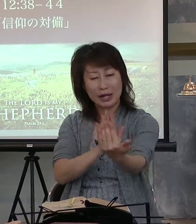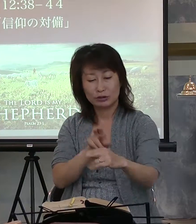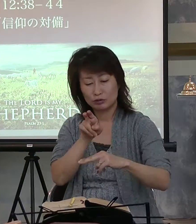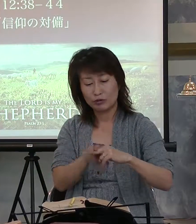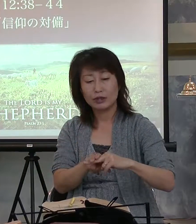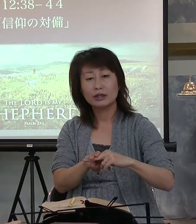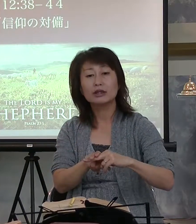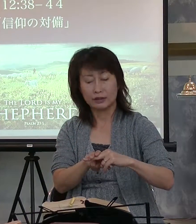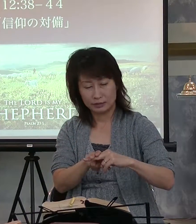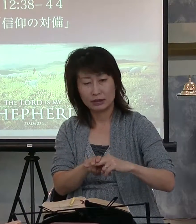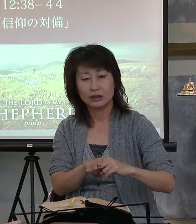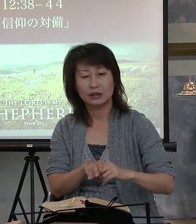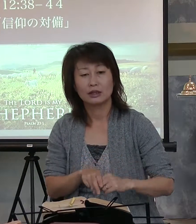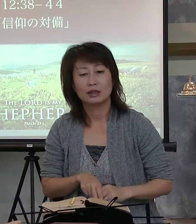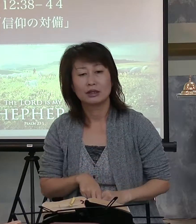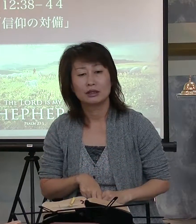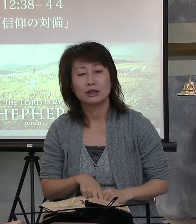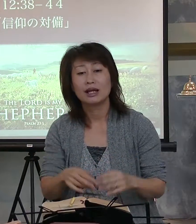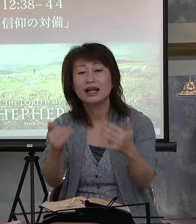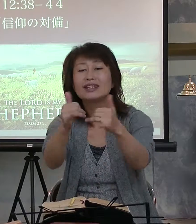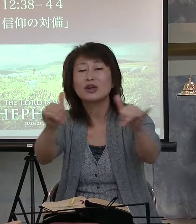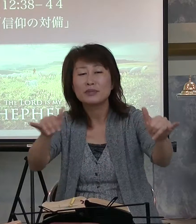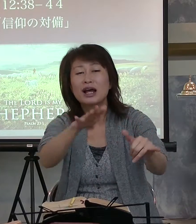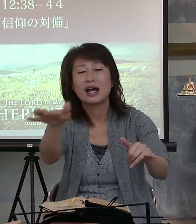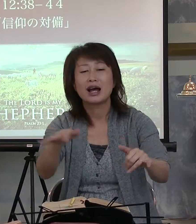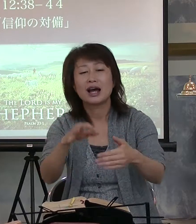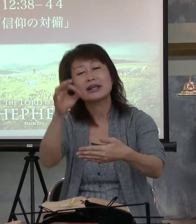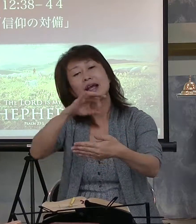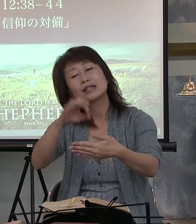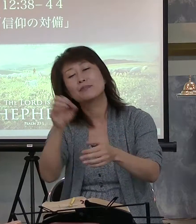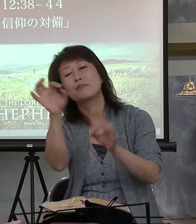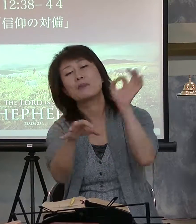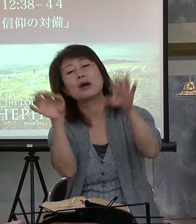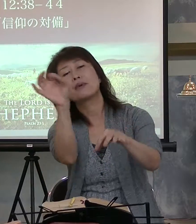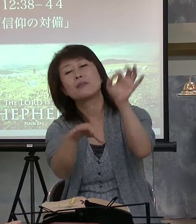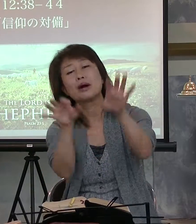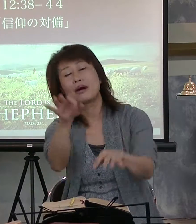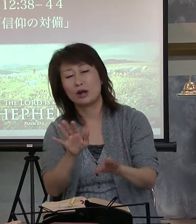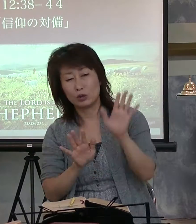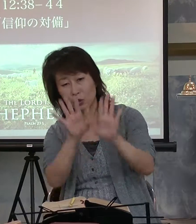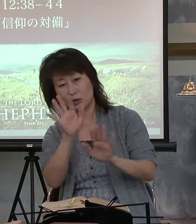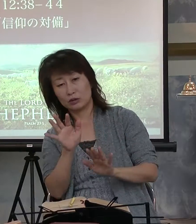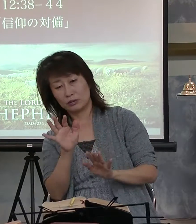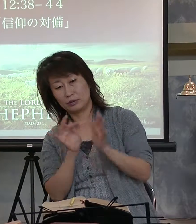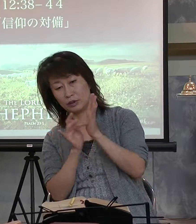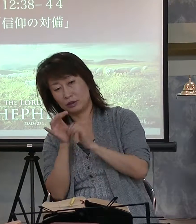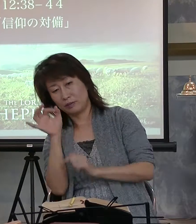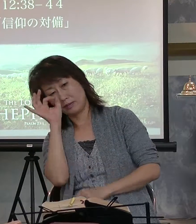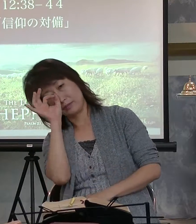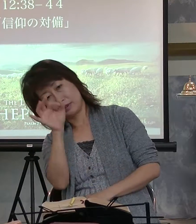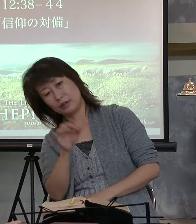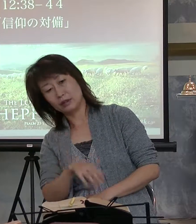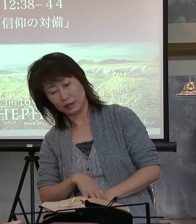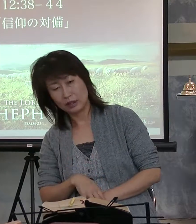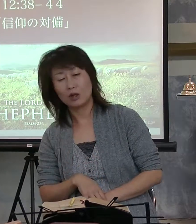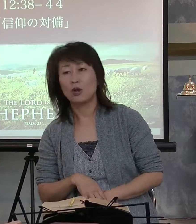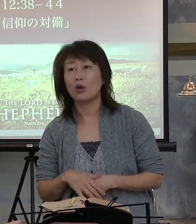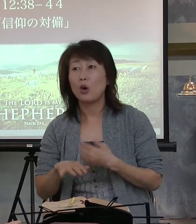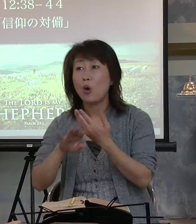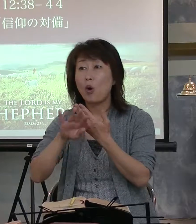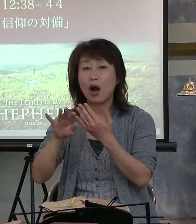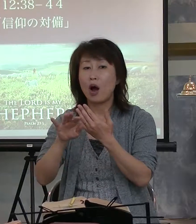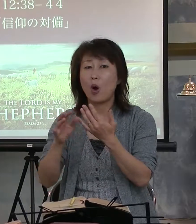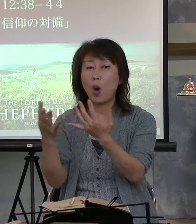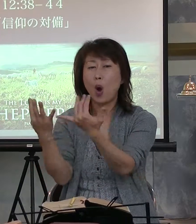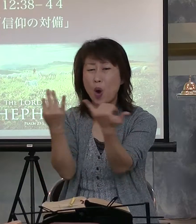が献金箱へ金を投げ入れるの様子を見ておられた。多くの金持ち